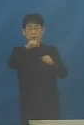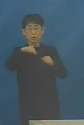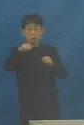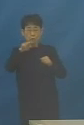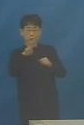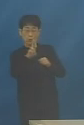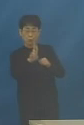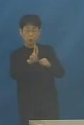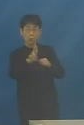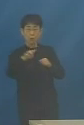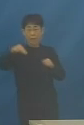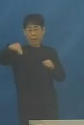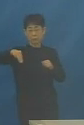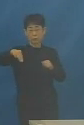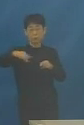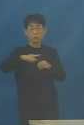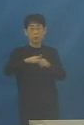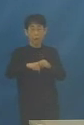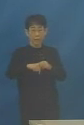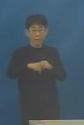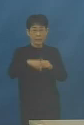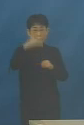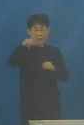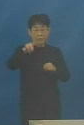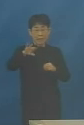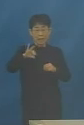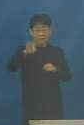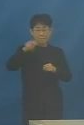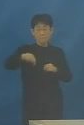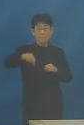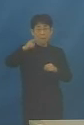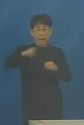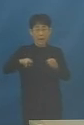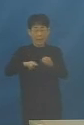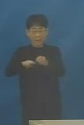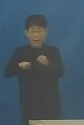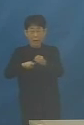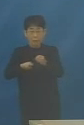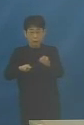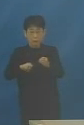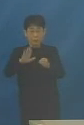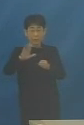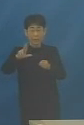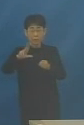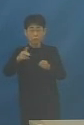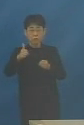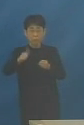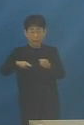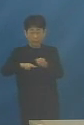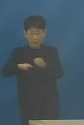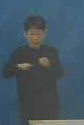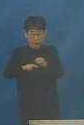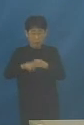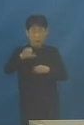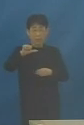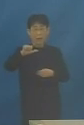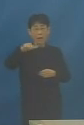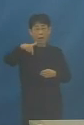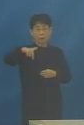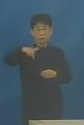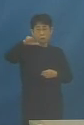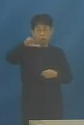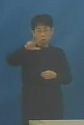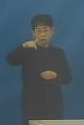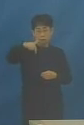はええまあ例えば河童カーブとかベータカーブだとかアルファーカーブ以外にも色ございましてですねそういうものを